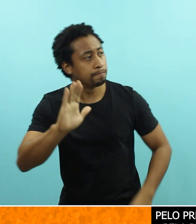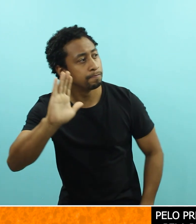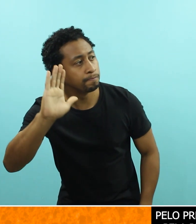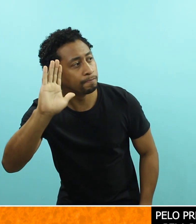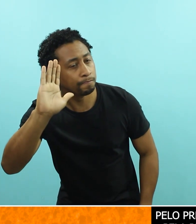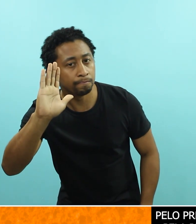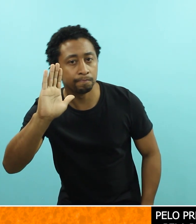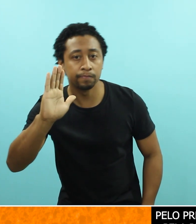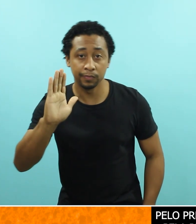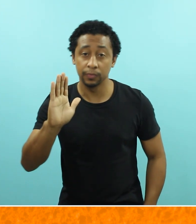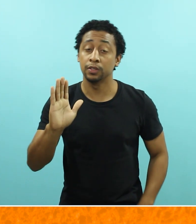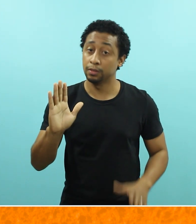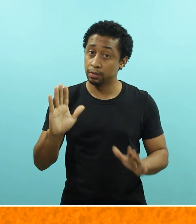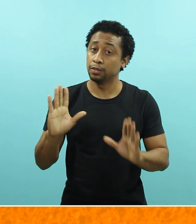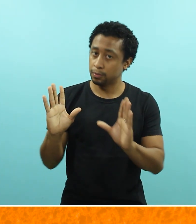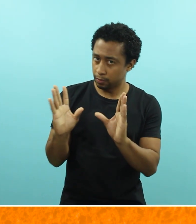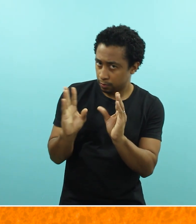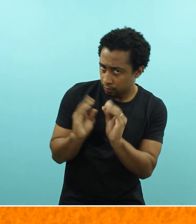presidenta.